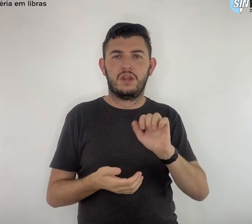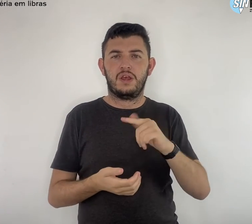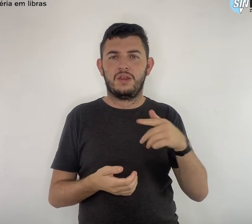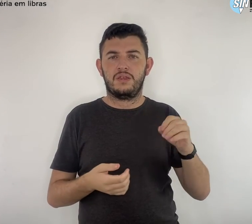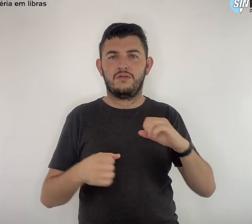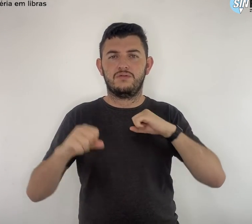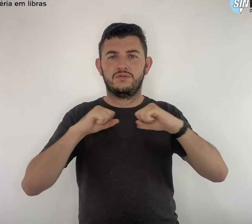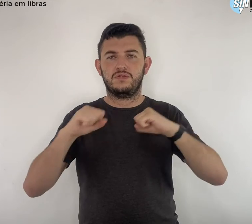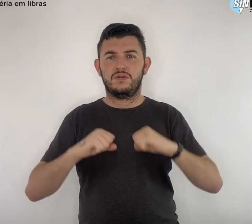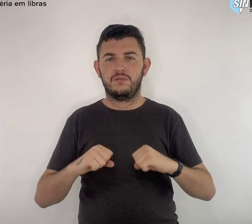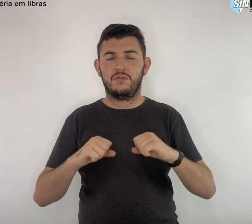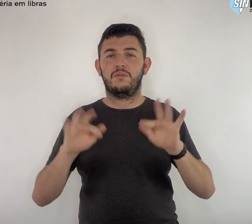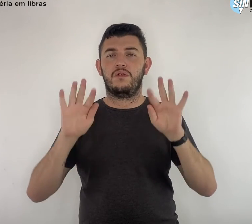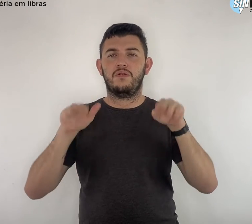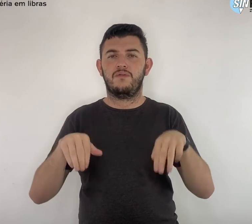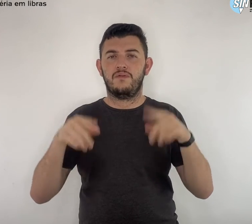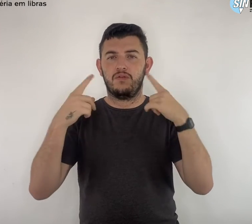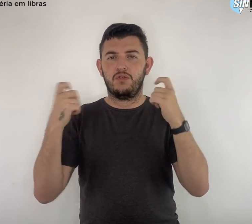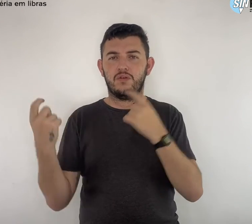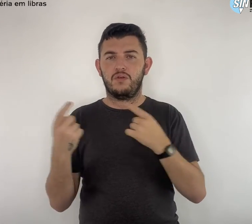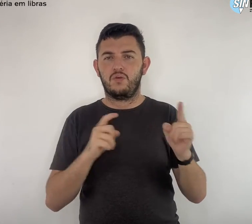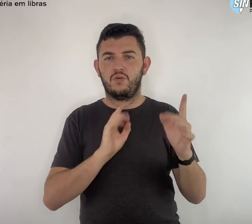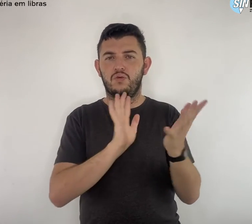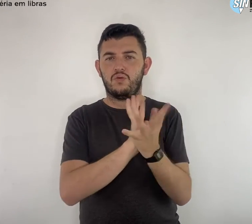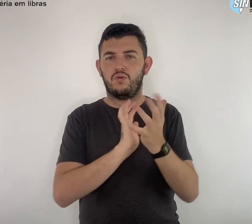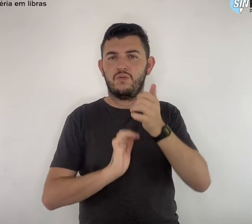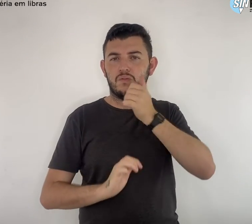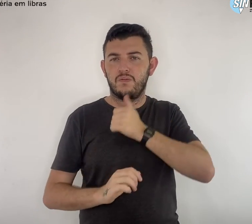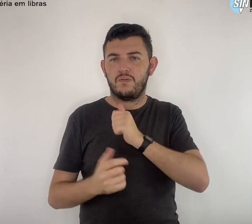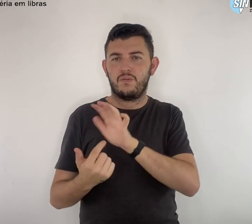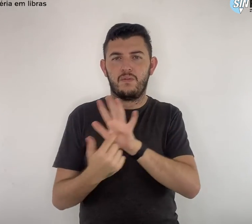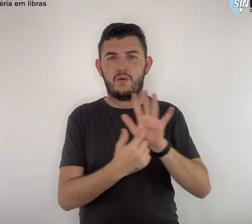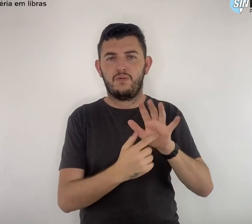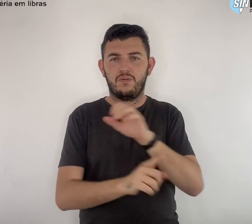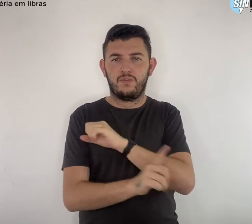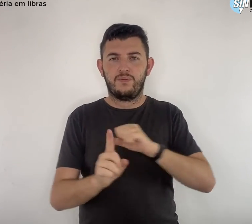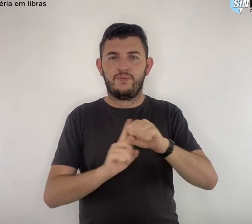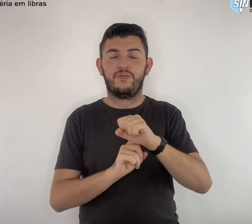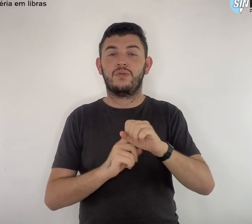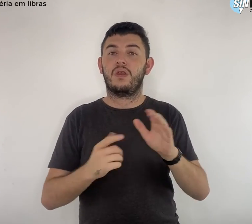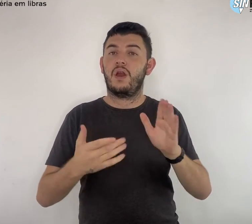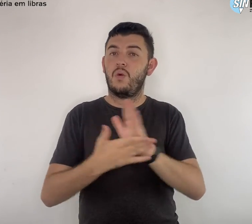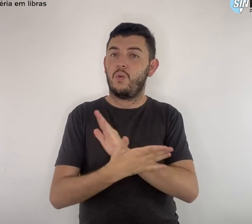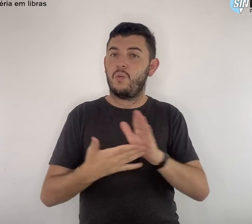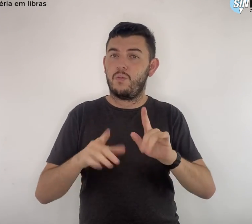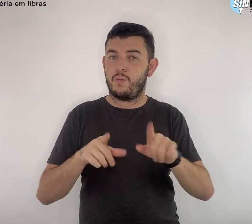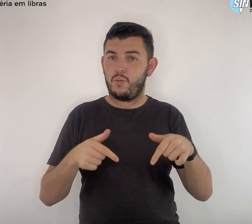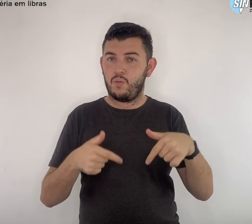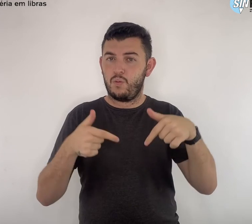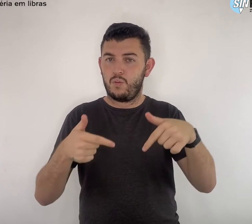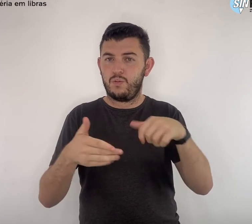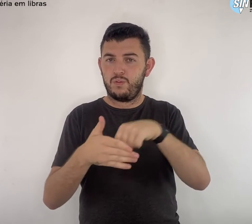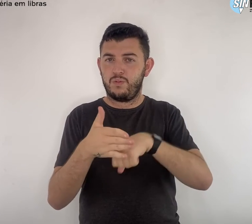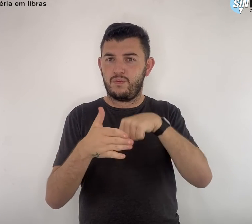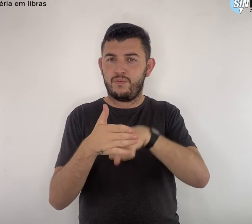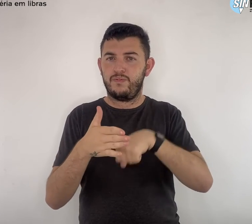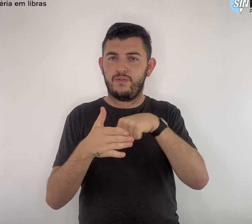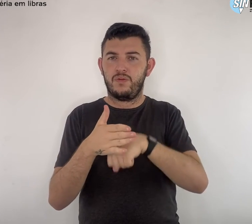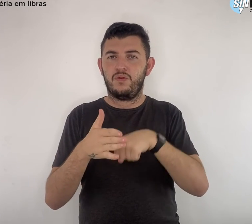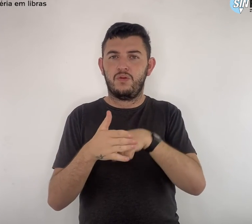ativismo pelo fim da violência contra as mulheres também apresentava à sociedade algumas lutas